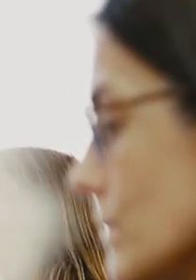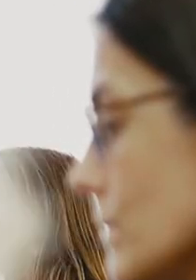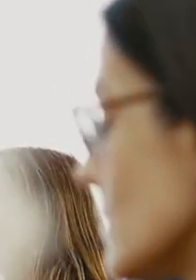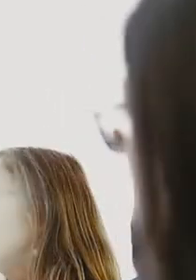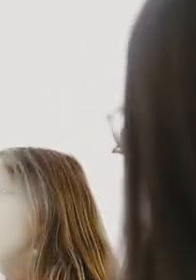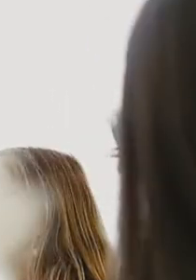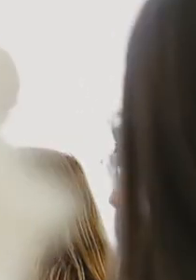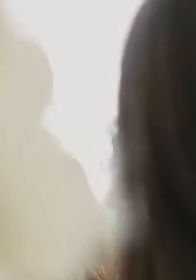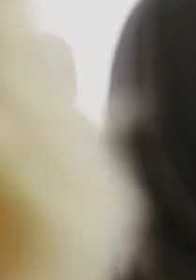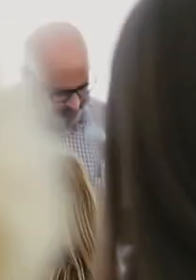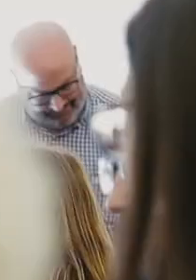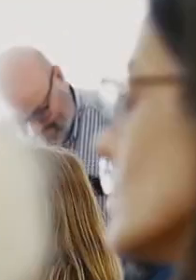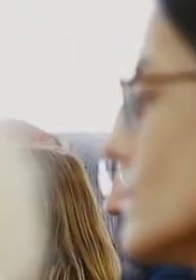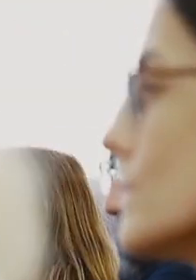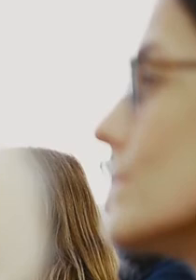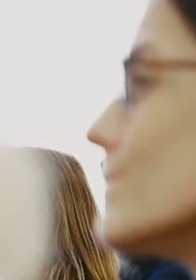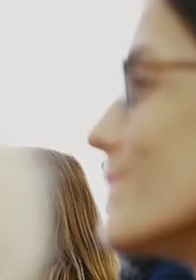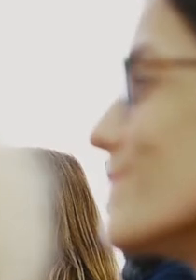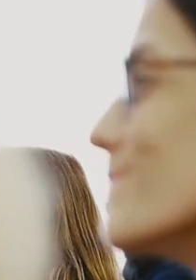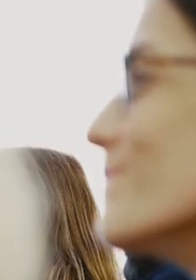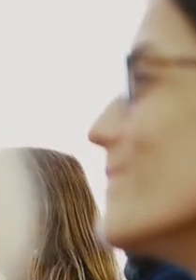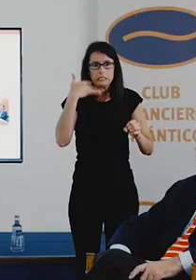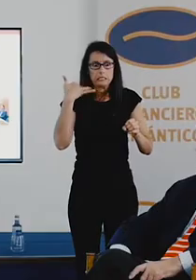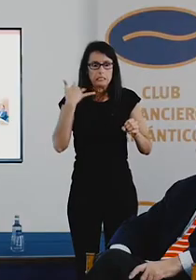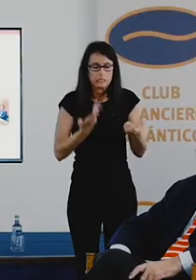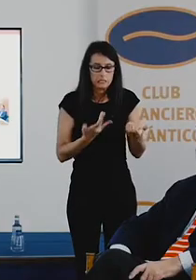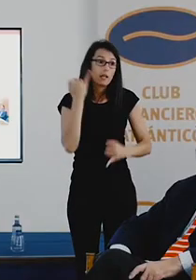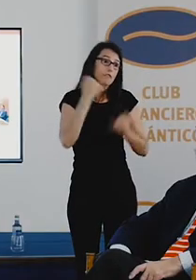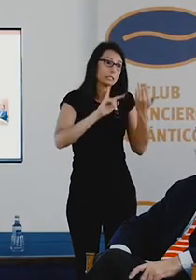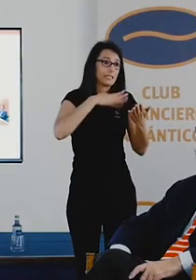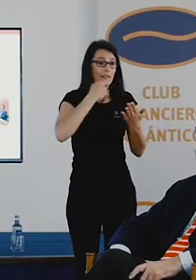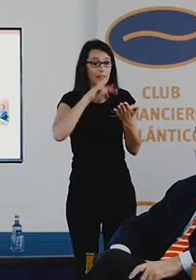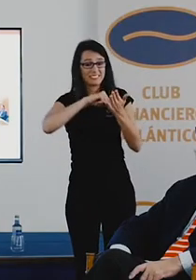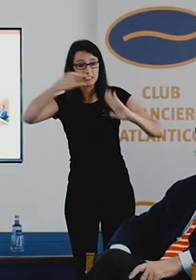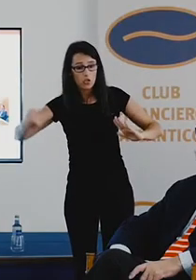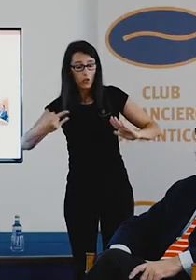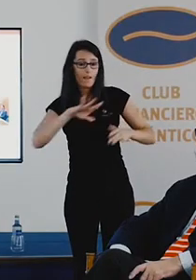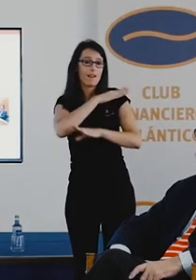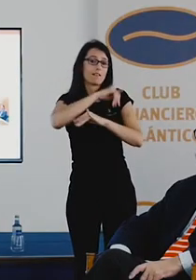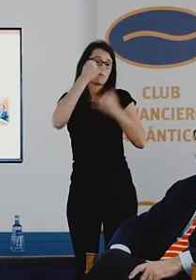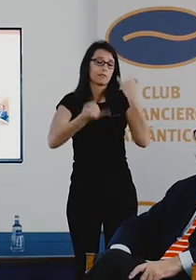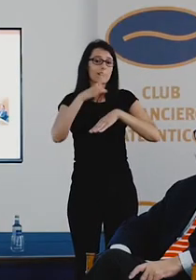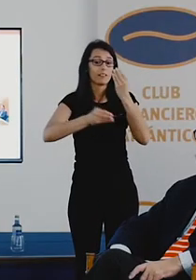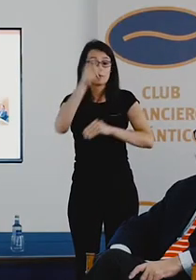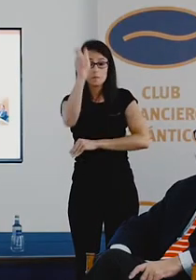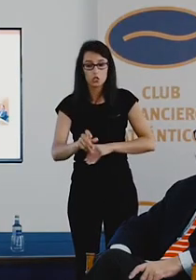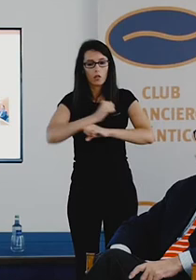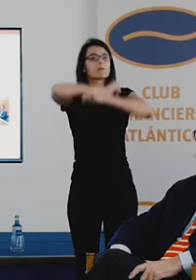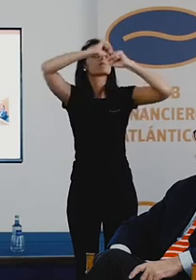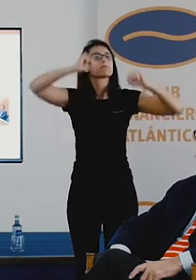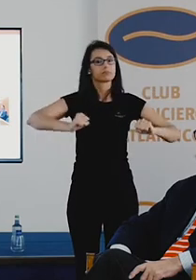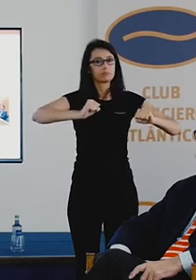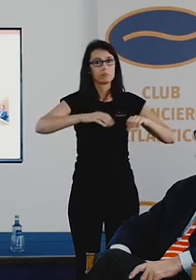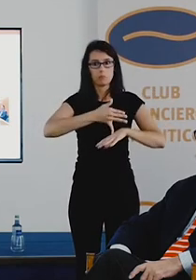alguien cogió una piedra y clavó algo y no se hizo daño en una mano, la tecnología lo que hace es empoderar y complementar a la persona. Y a todos